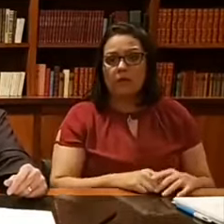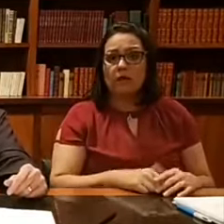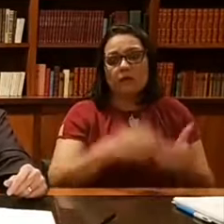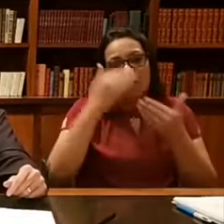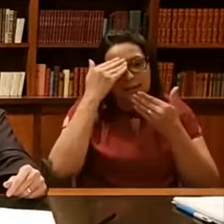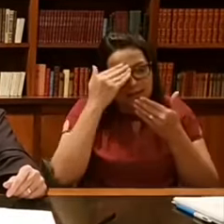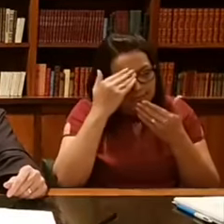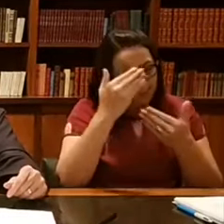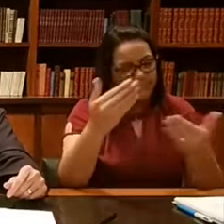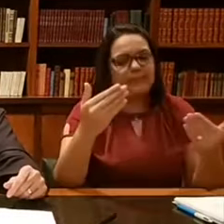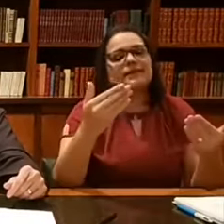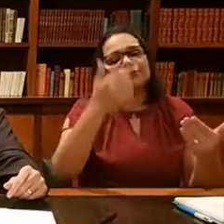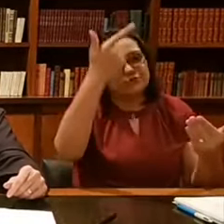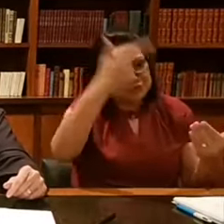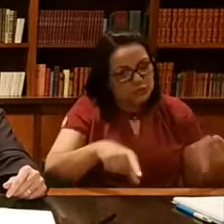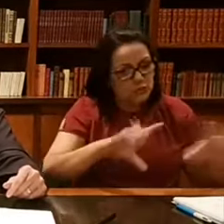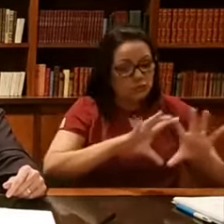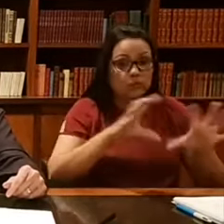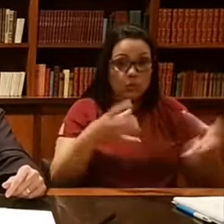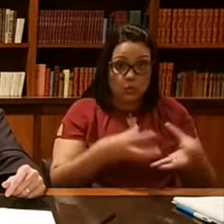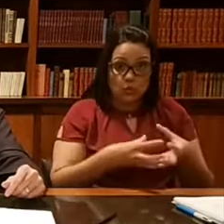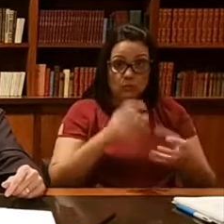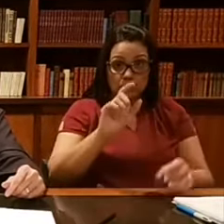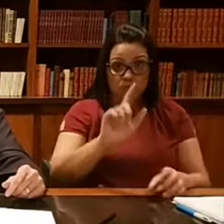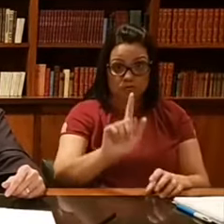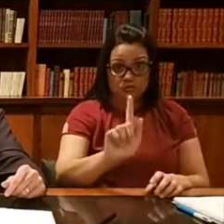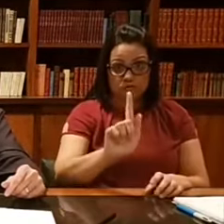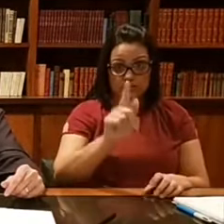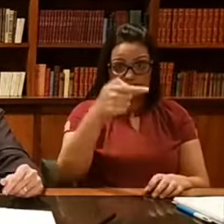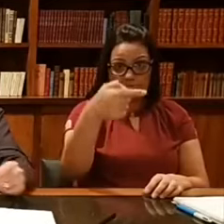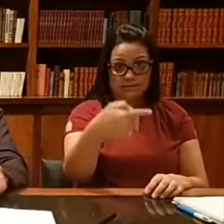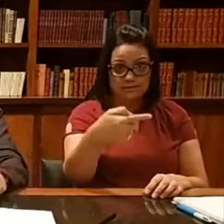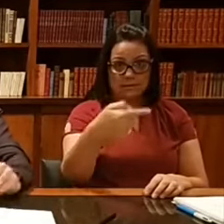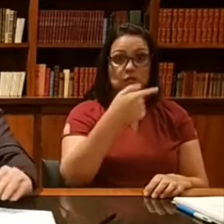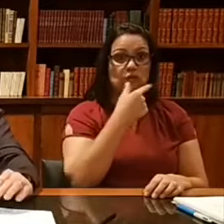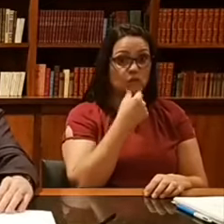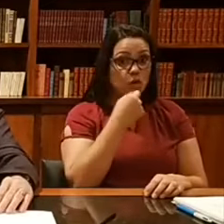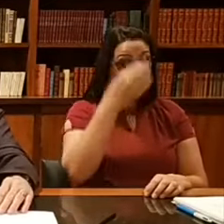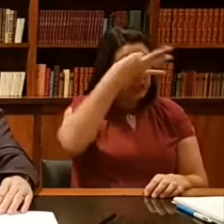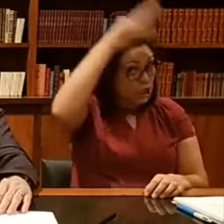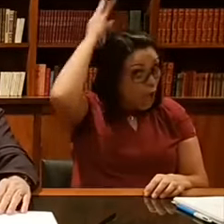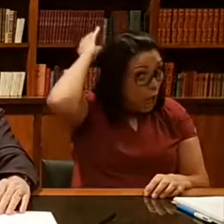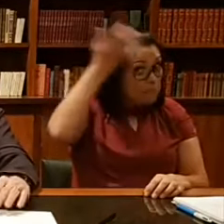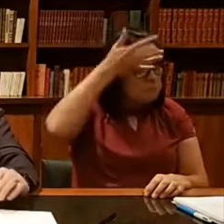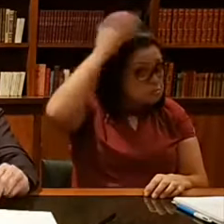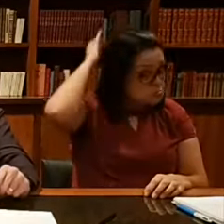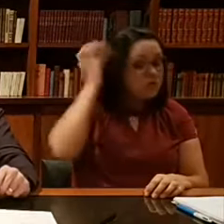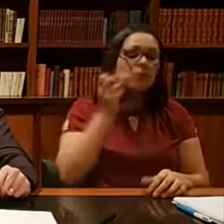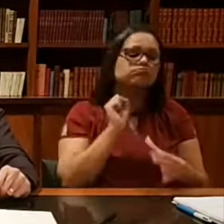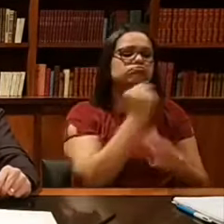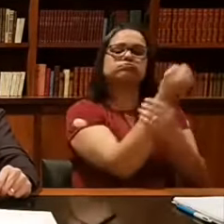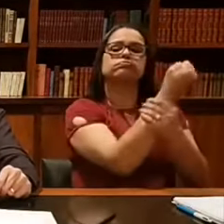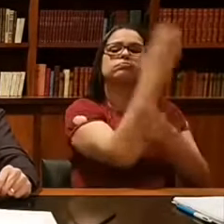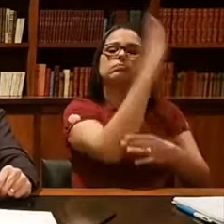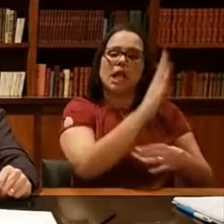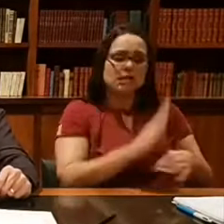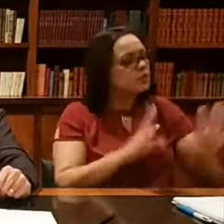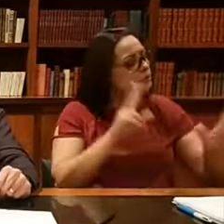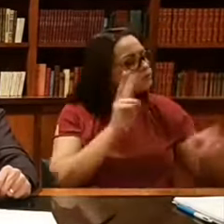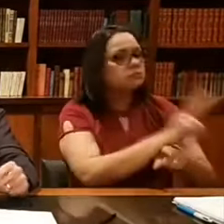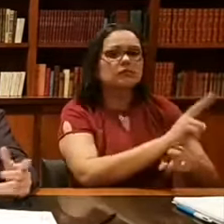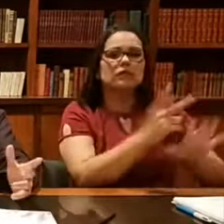uma vez, por ocasião do grupo da reunião do G7, o presidente Donald Trump defendendo o Brasil, que nenhuma medida poderia